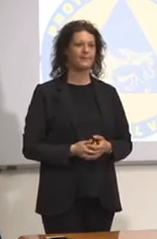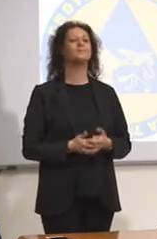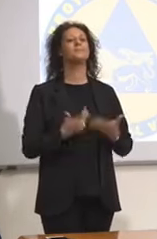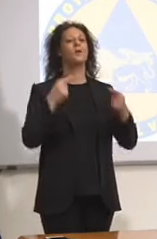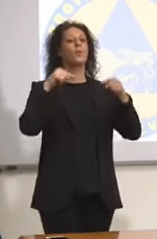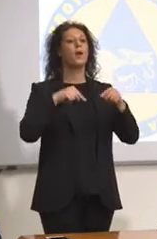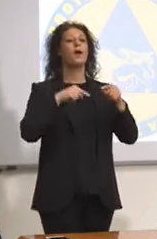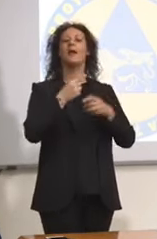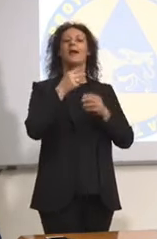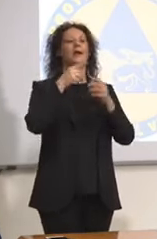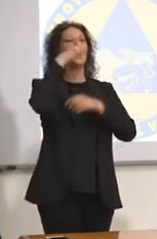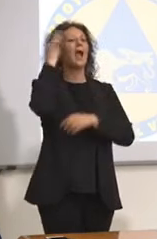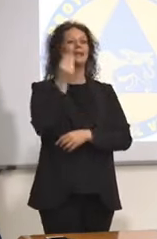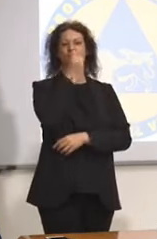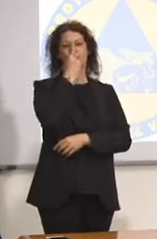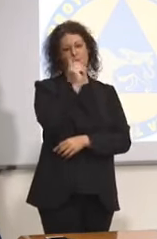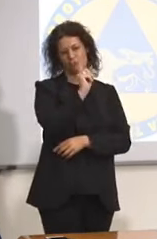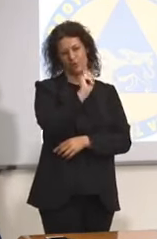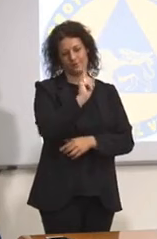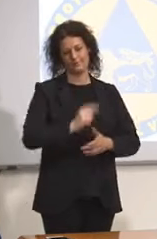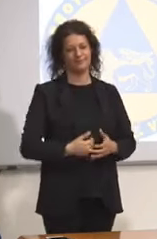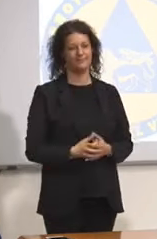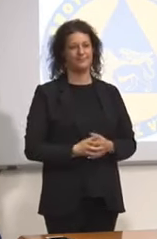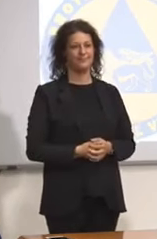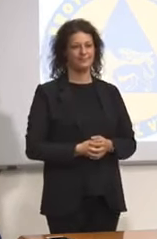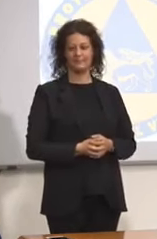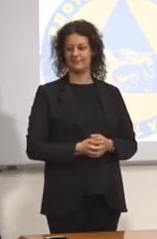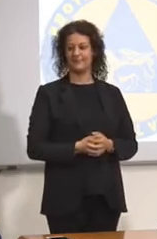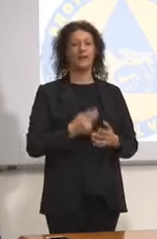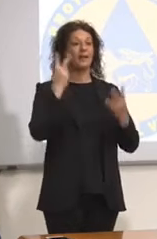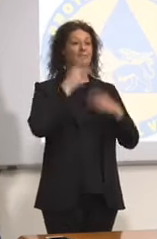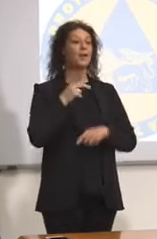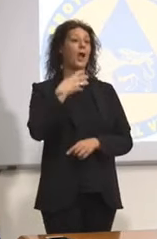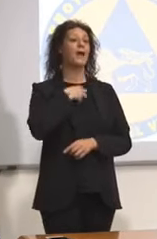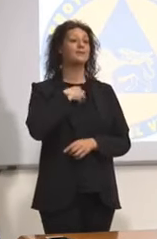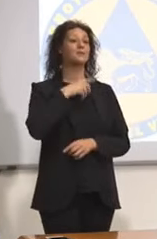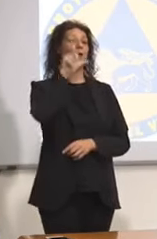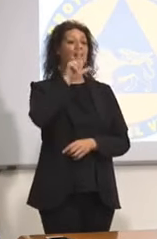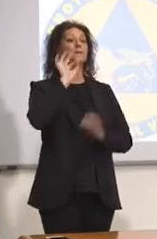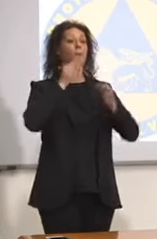Allora, Un'altra centina sarà io.